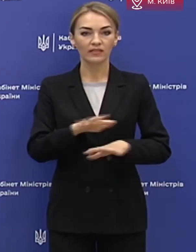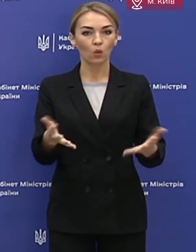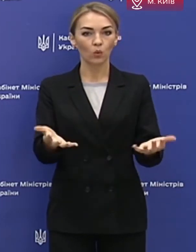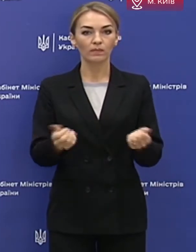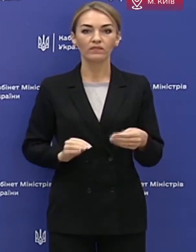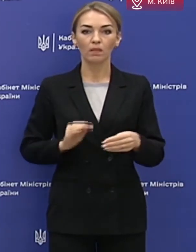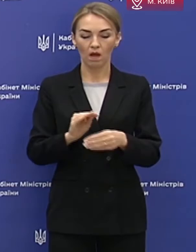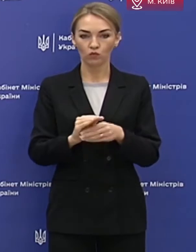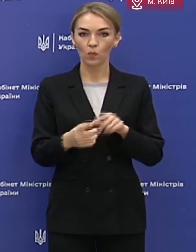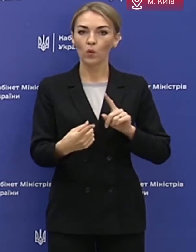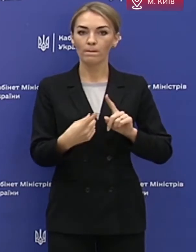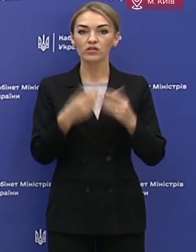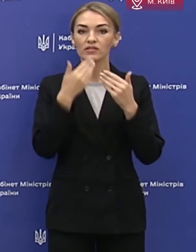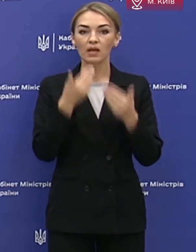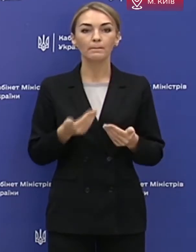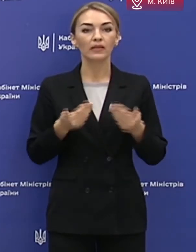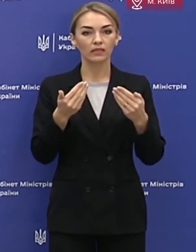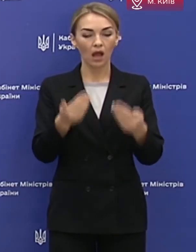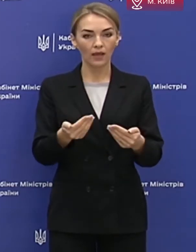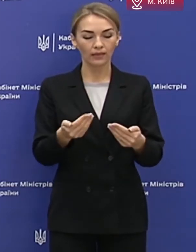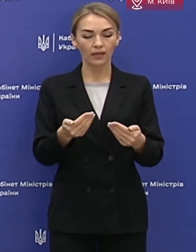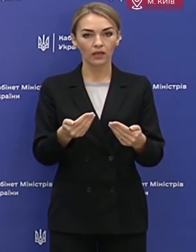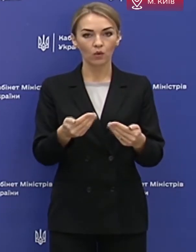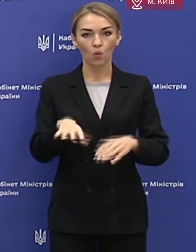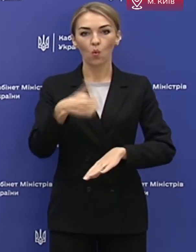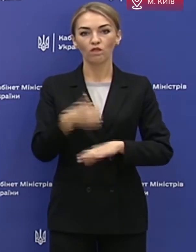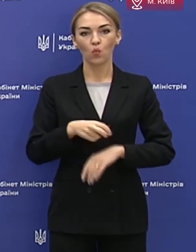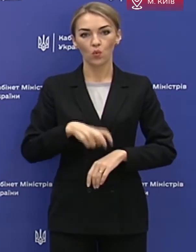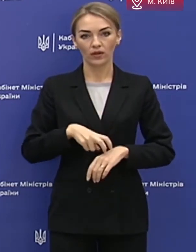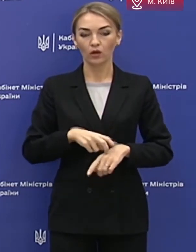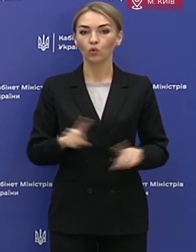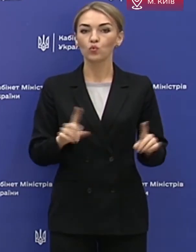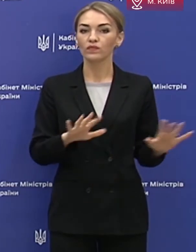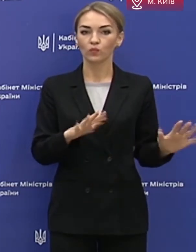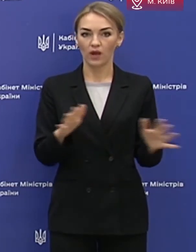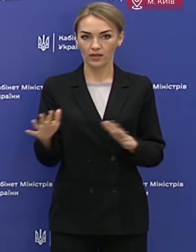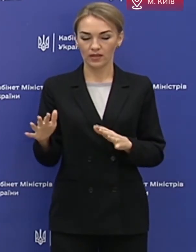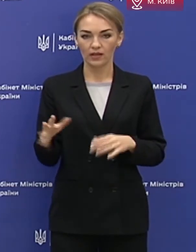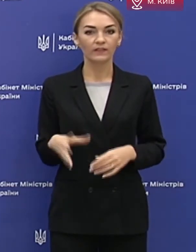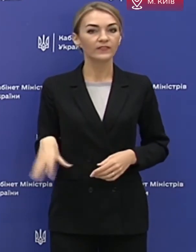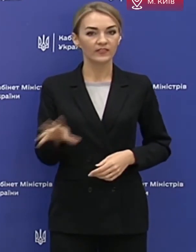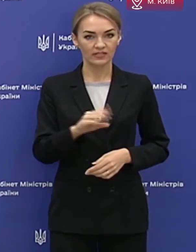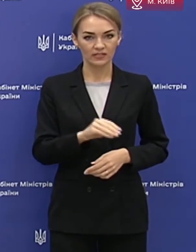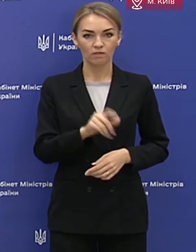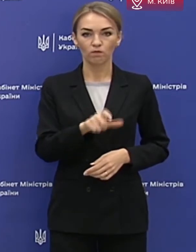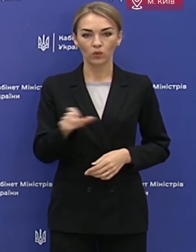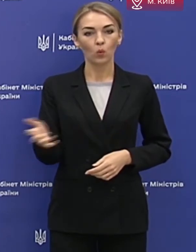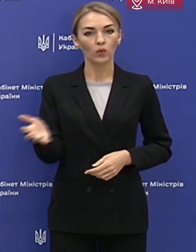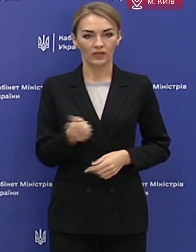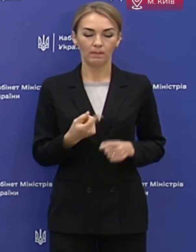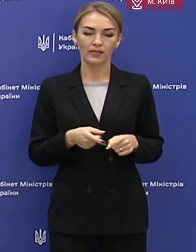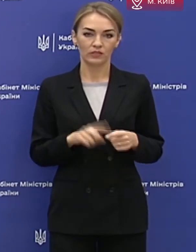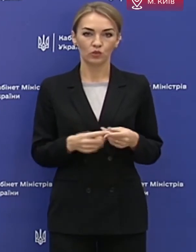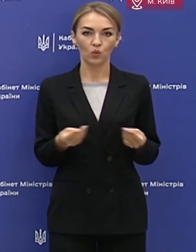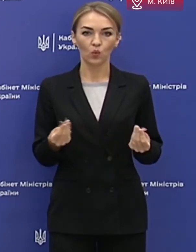надбавку, по-перше, запитайте головного лікаря, що відбувається, тому що всі вони отримали ці